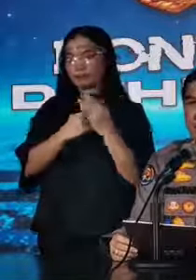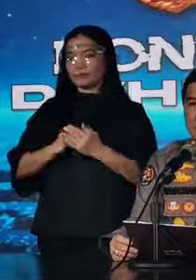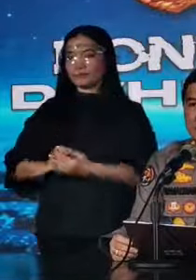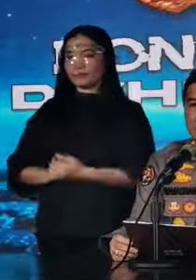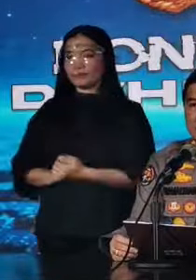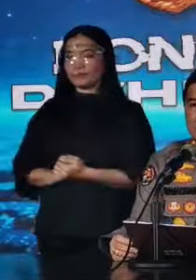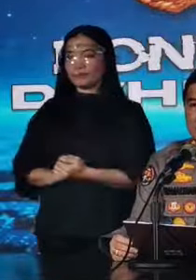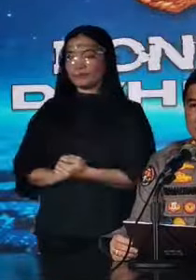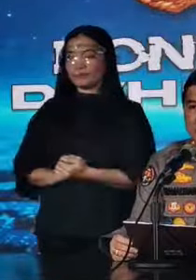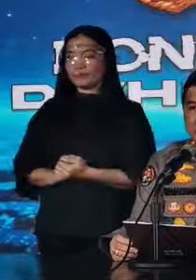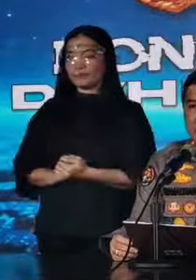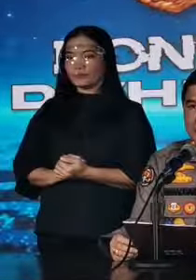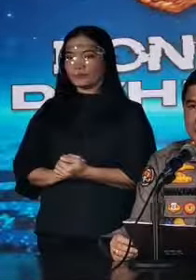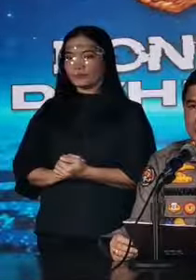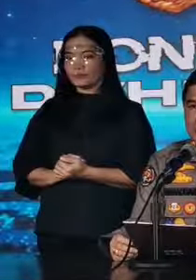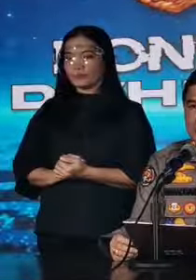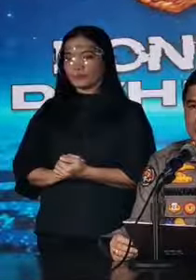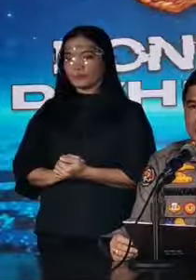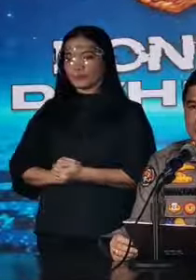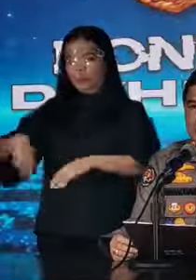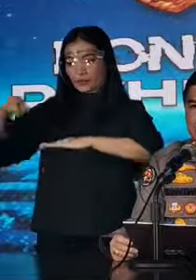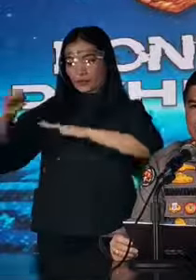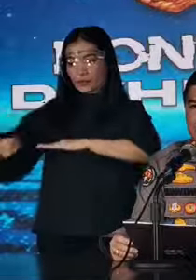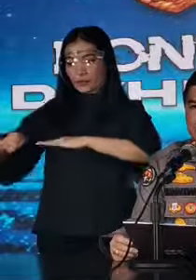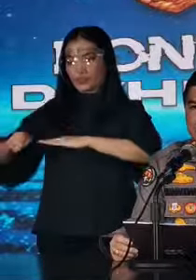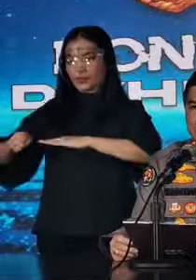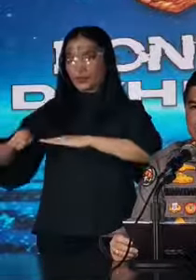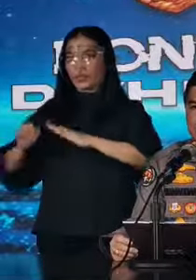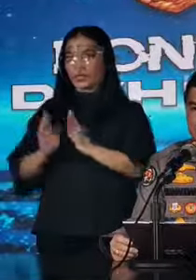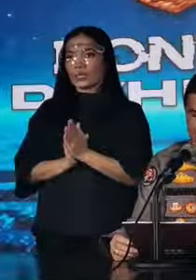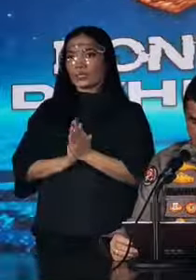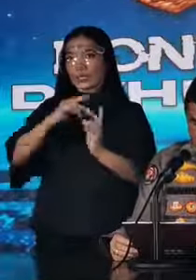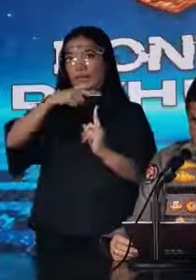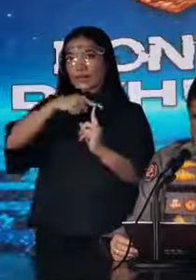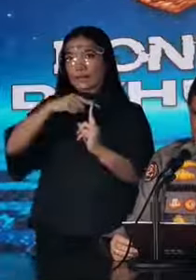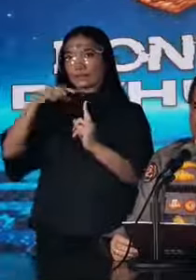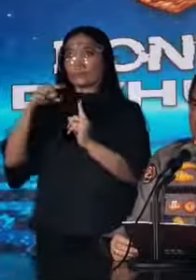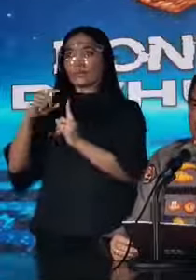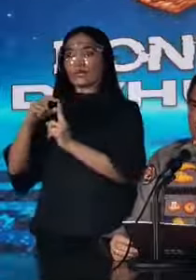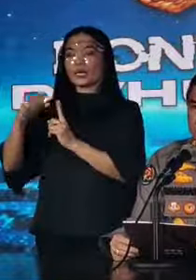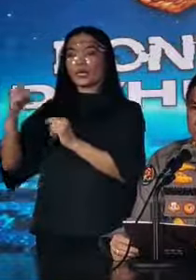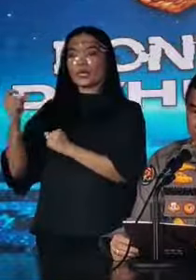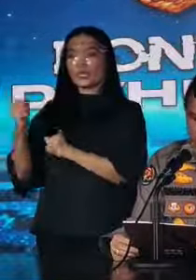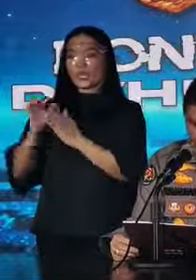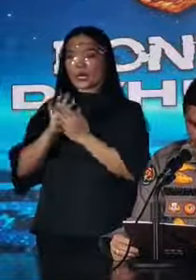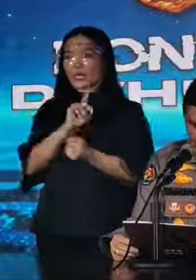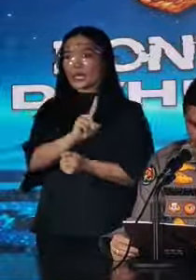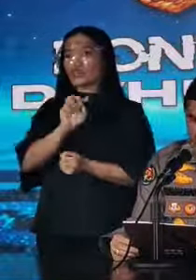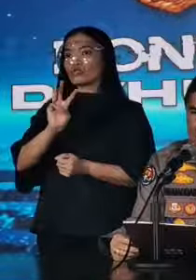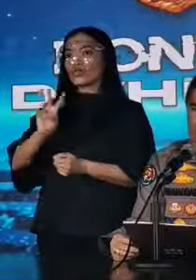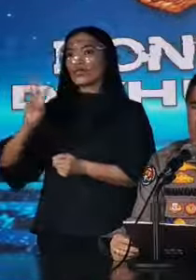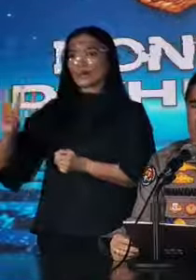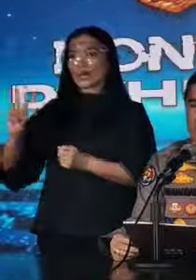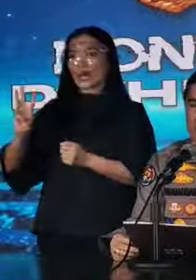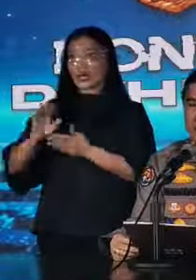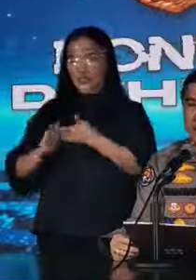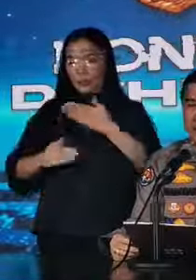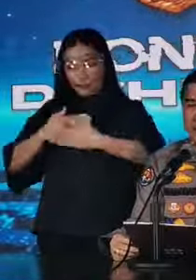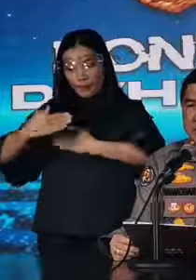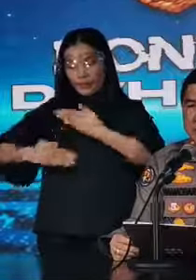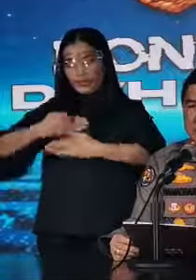kemudian sidik tindak pidana ringan atau tipiring sebanyak 103 kegiatan,